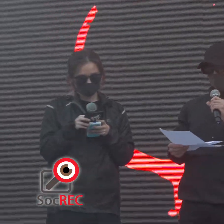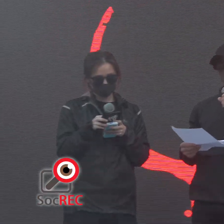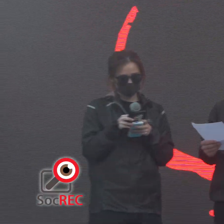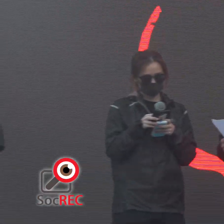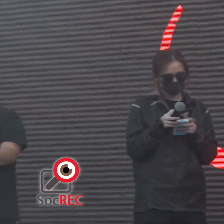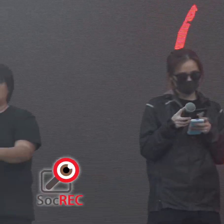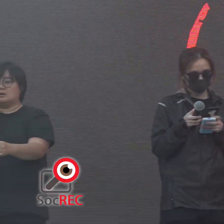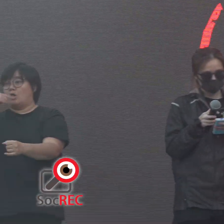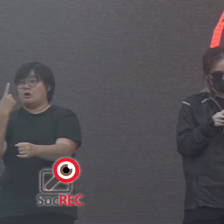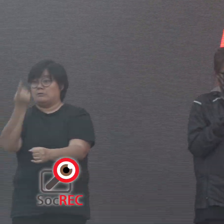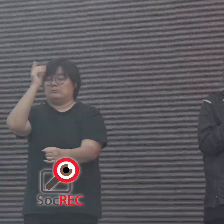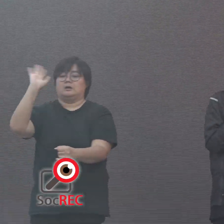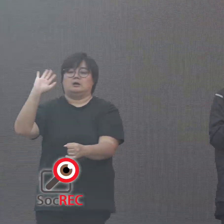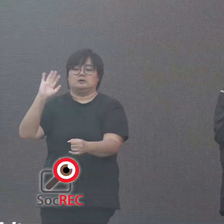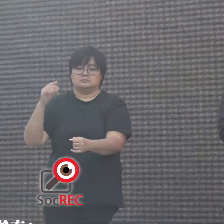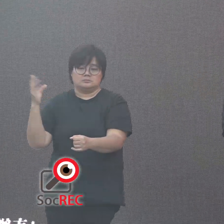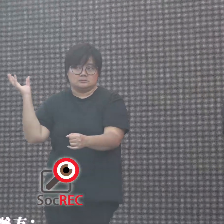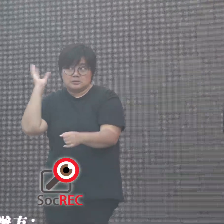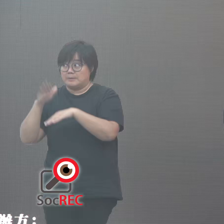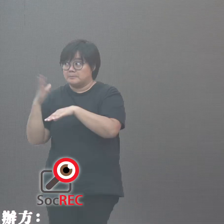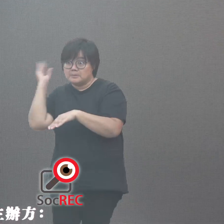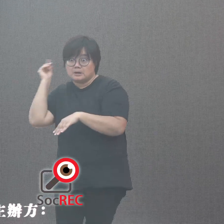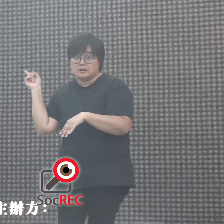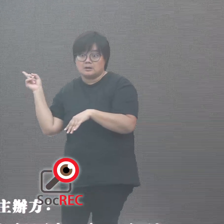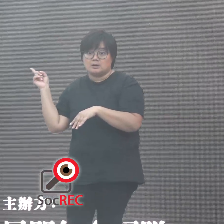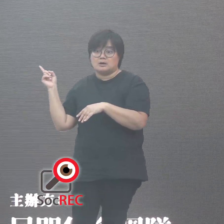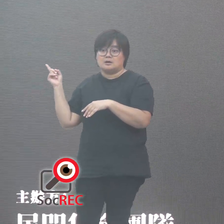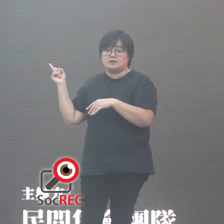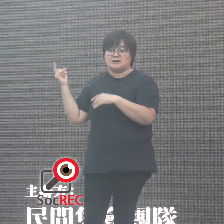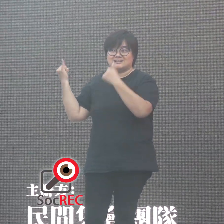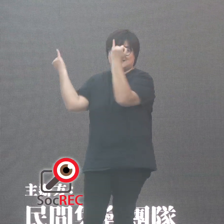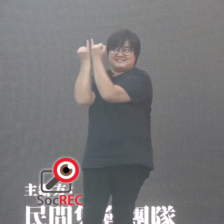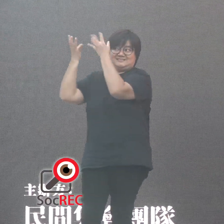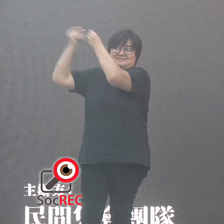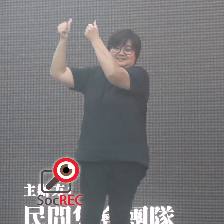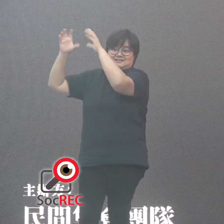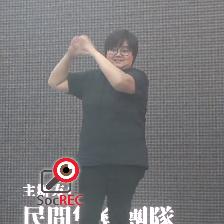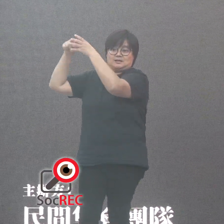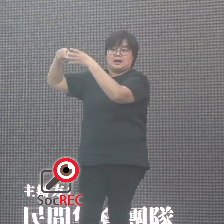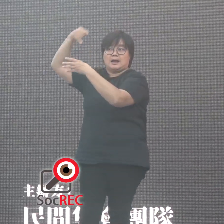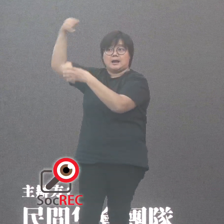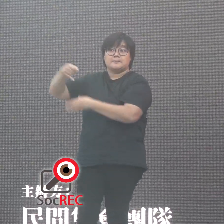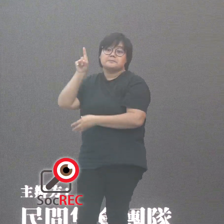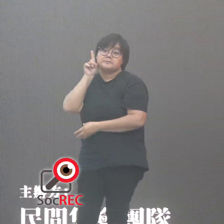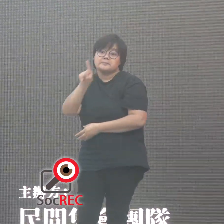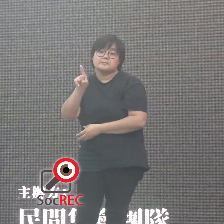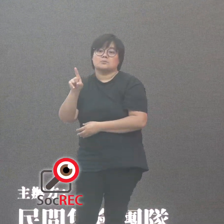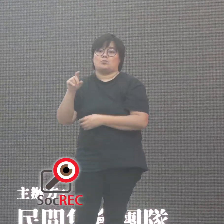做我要攬炒嘅組織已經通知咗我哋，原來下個星期咧，總共係有7個國家同我哋一齊遊行